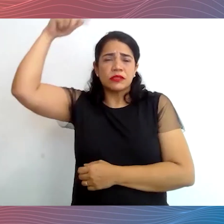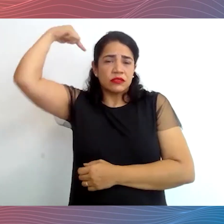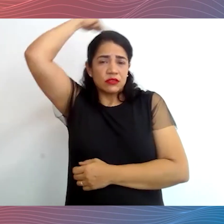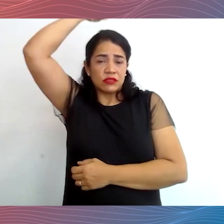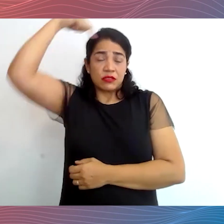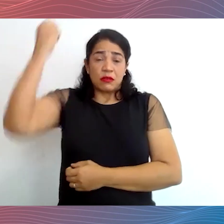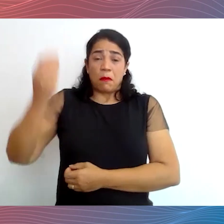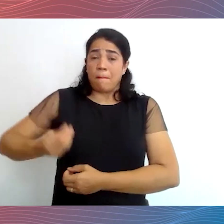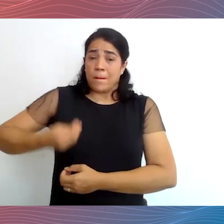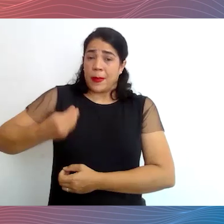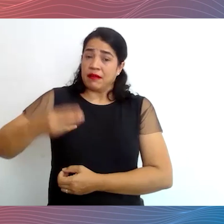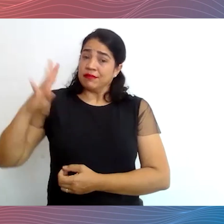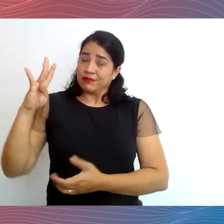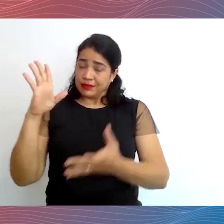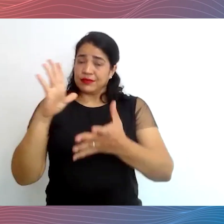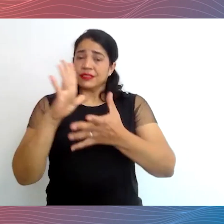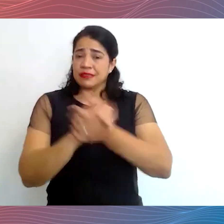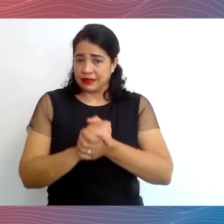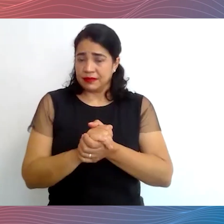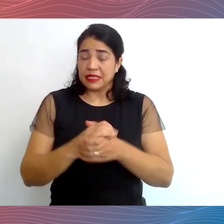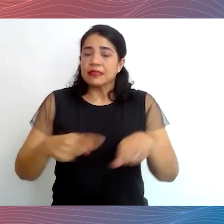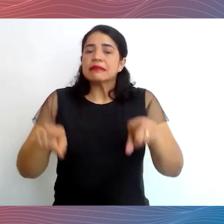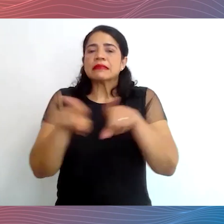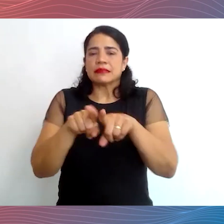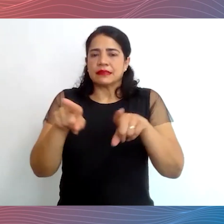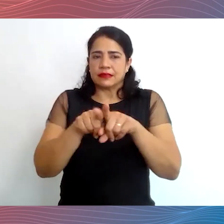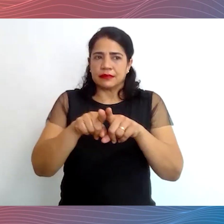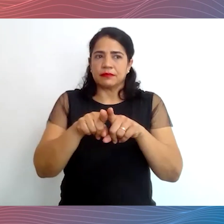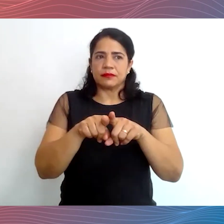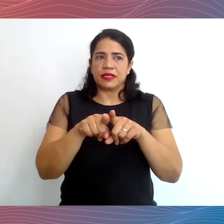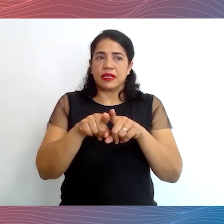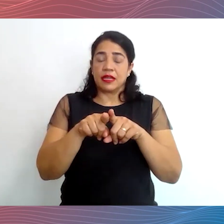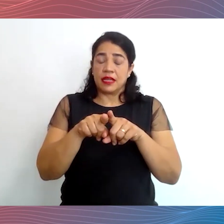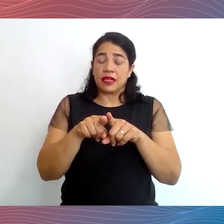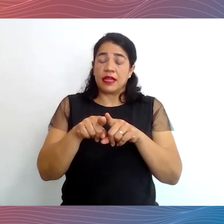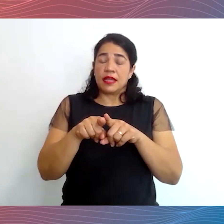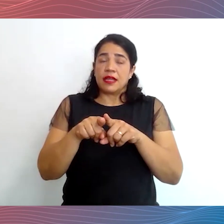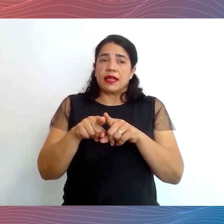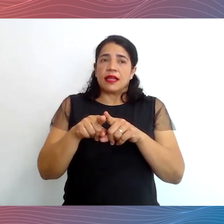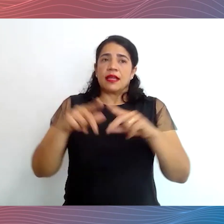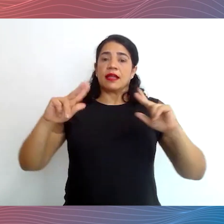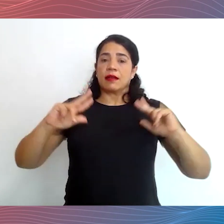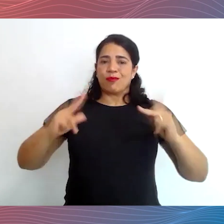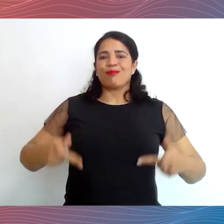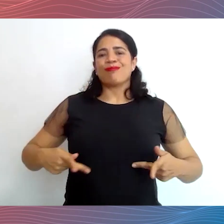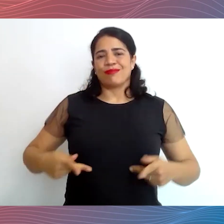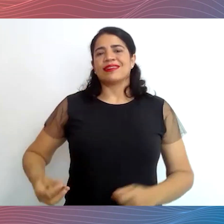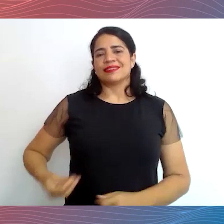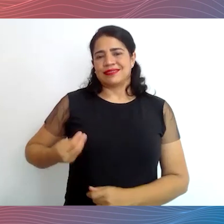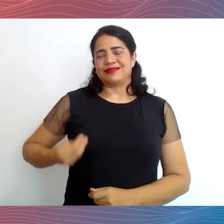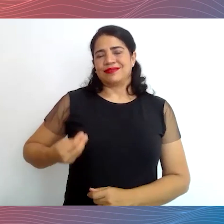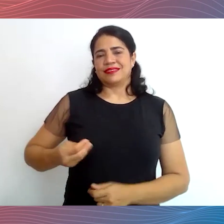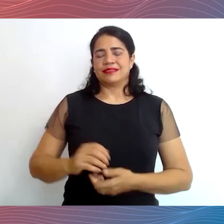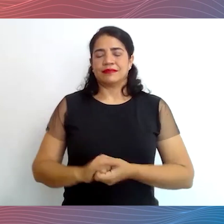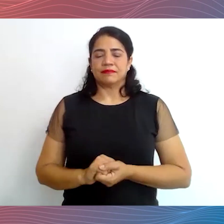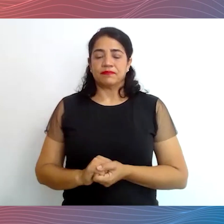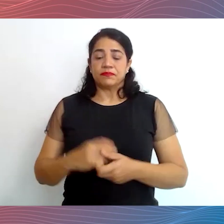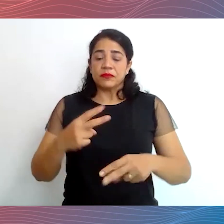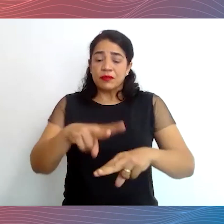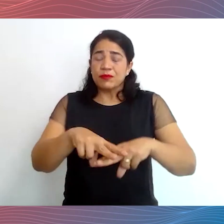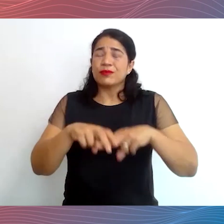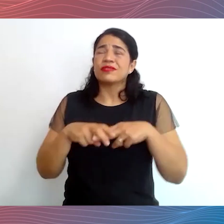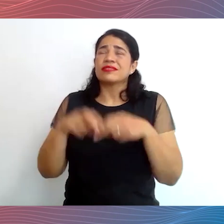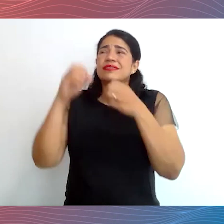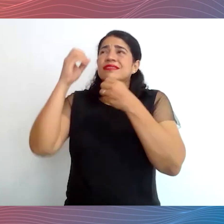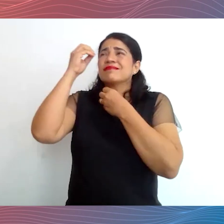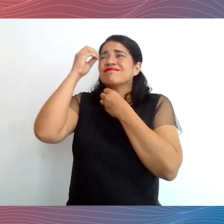todos os aspectos da vida humana. Por isso, irmãos, graças a Deus, o Senhor está nos dando uma ferramenta maravilhosa.